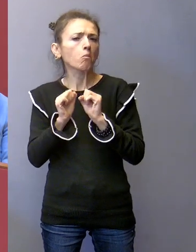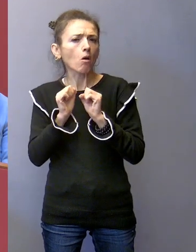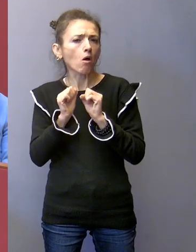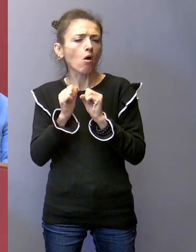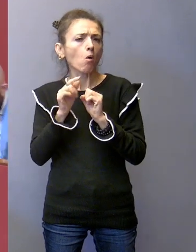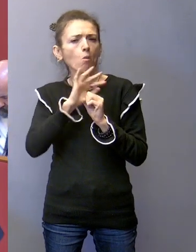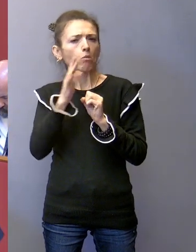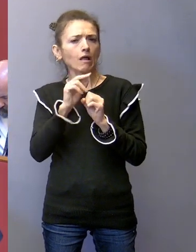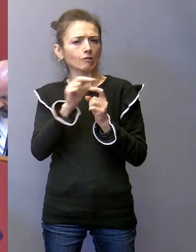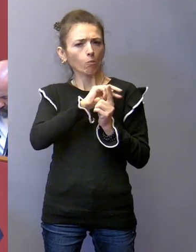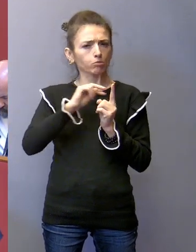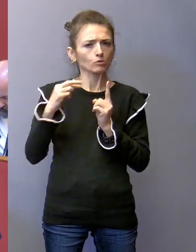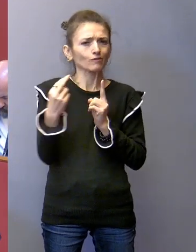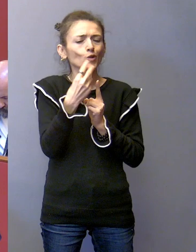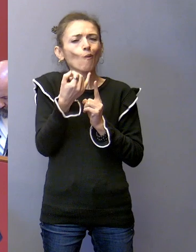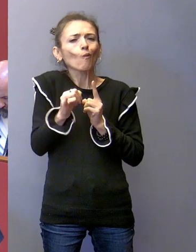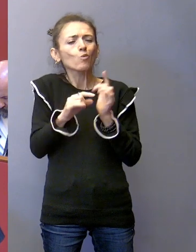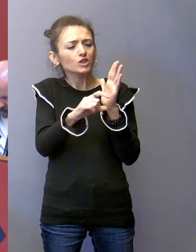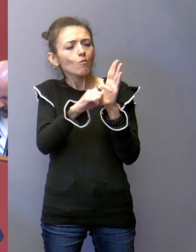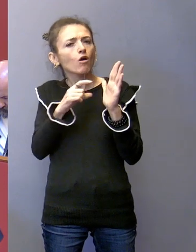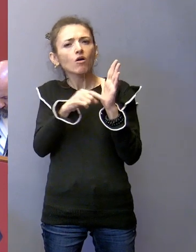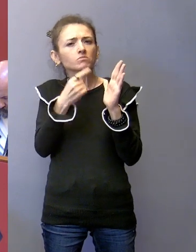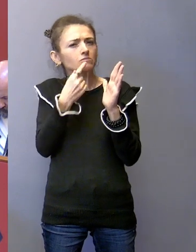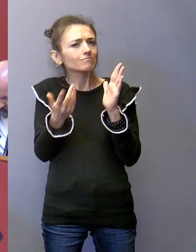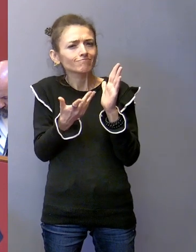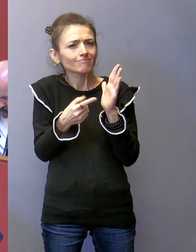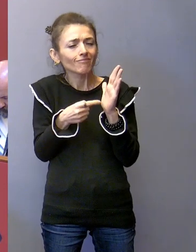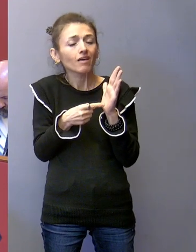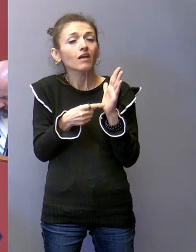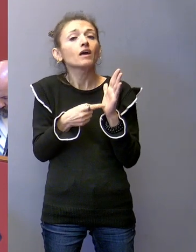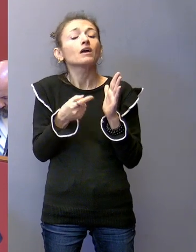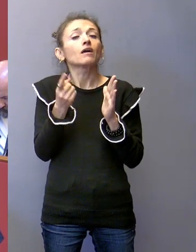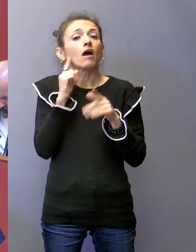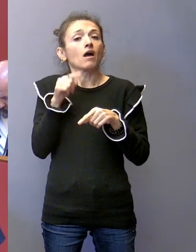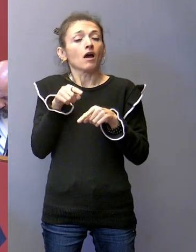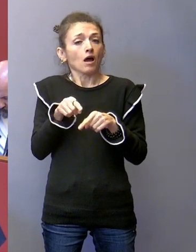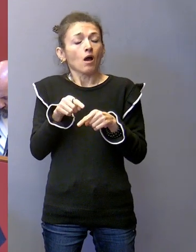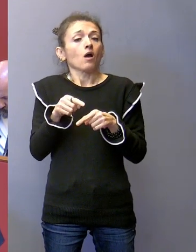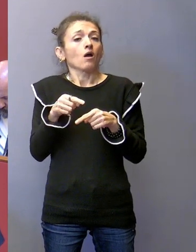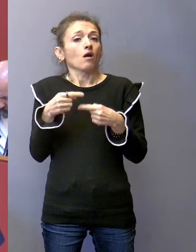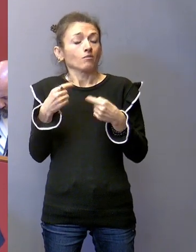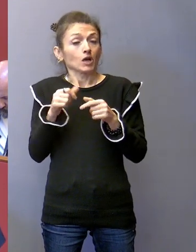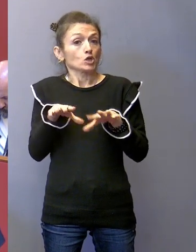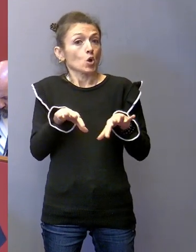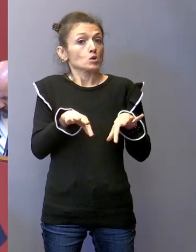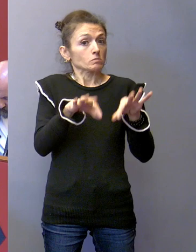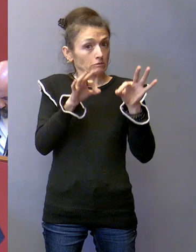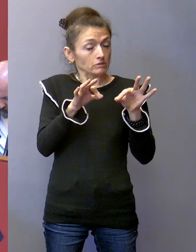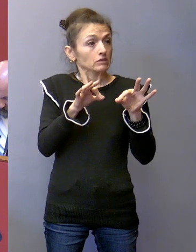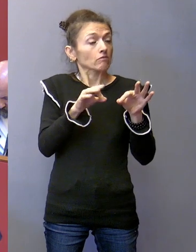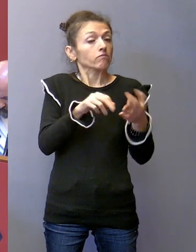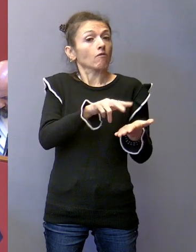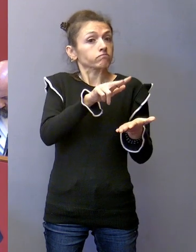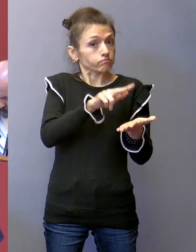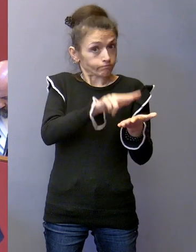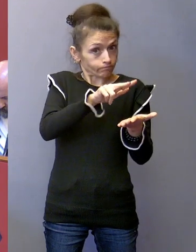quella quell'ultimo comma vuole dire che una volta che sia stata data ingresso alla questione della sospensiva non è più